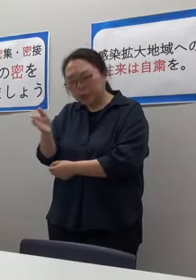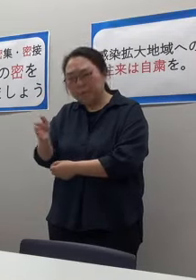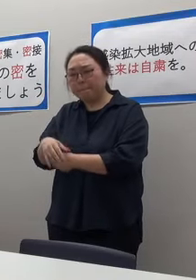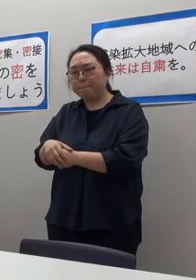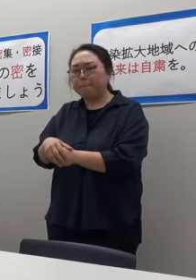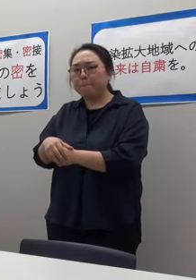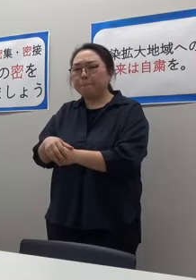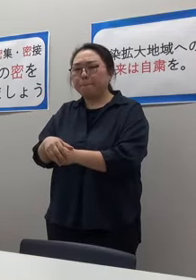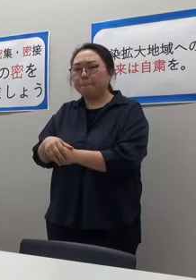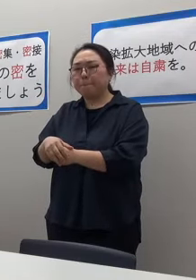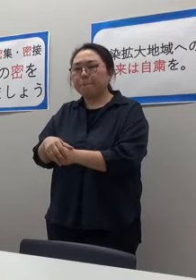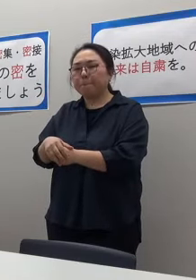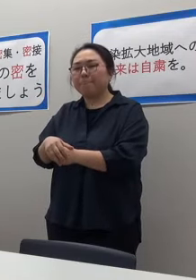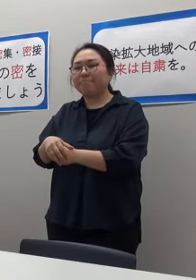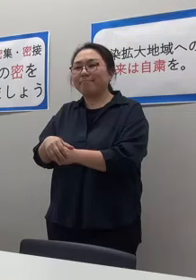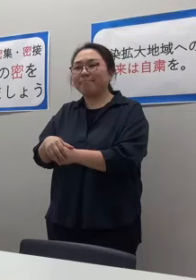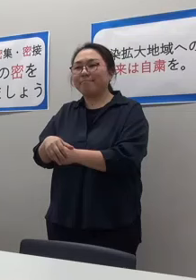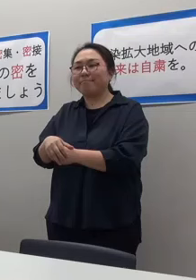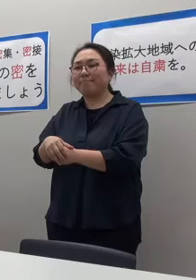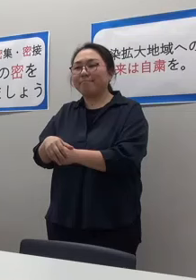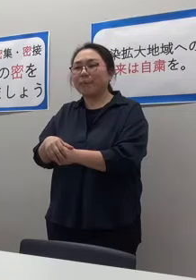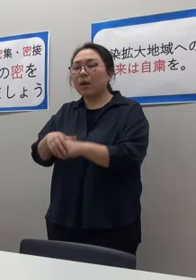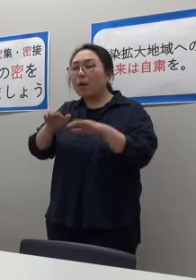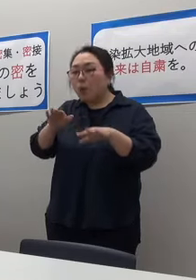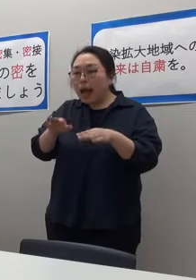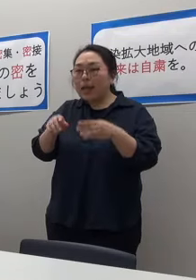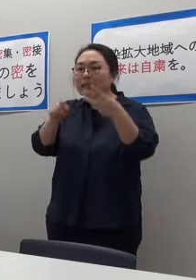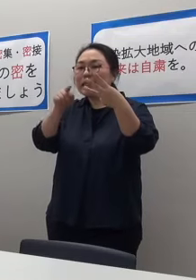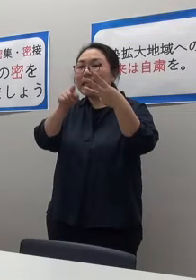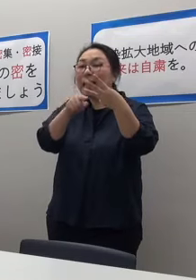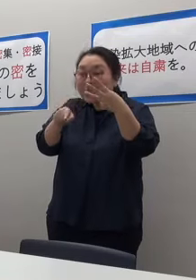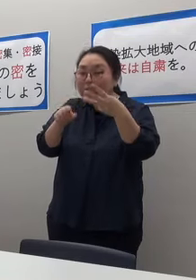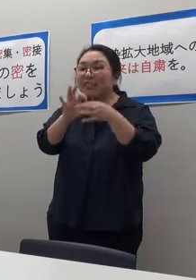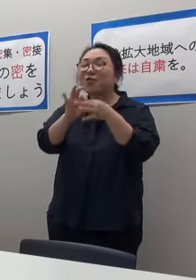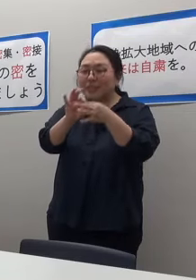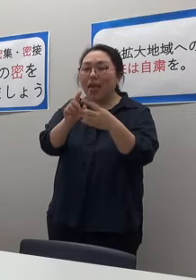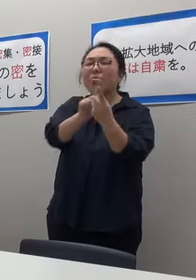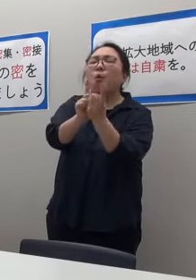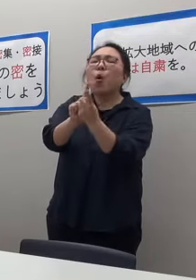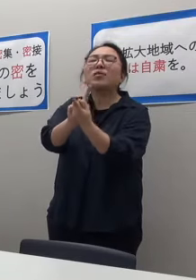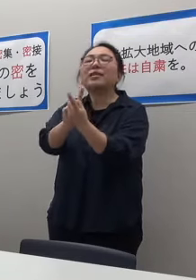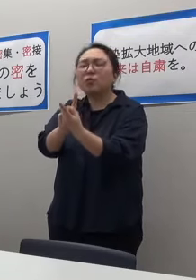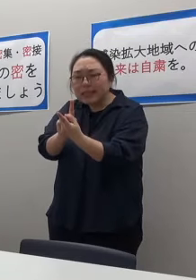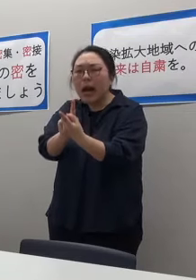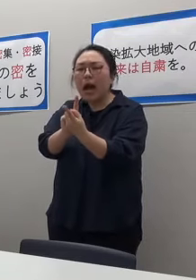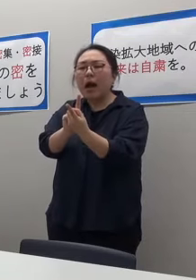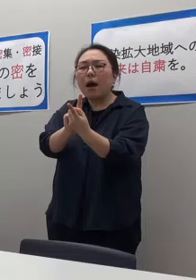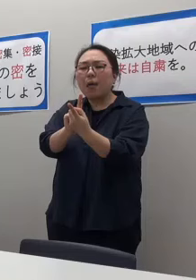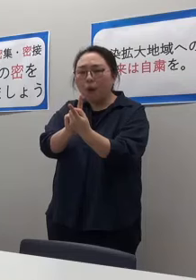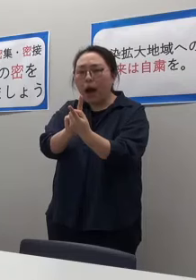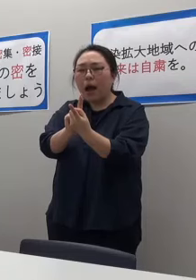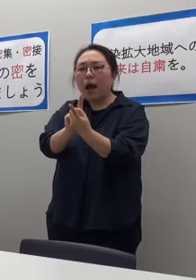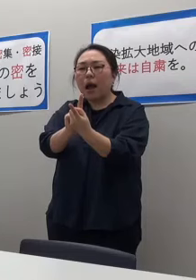で、はい、今回の濃厚接触者に関しましては、現在またその今